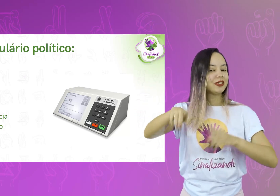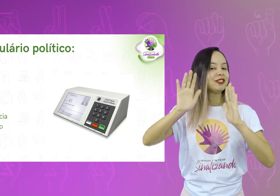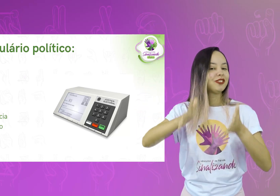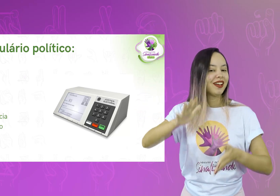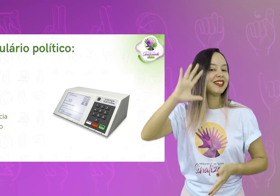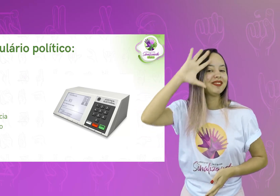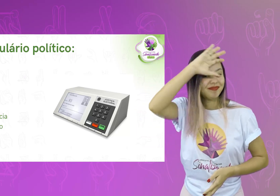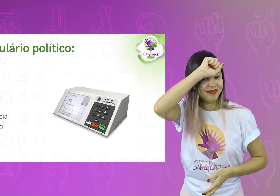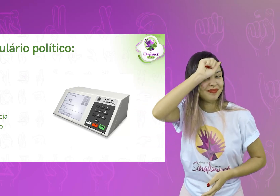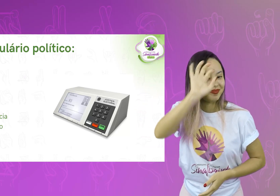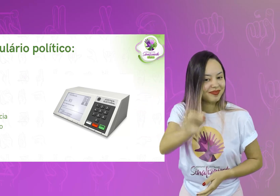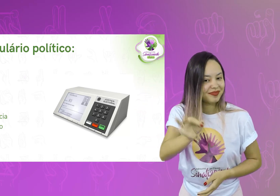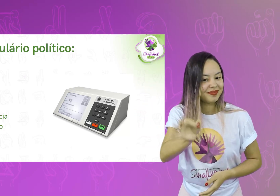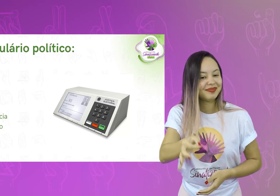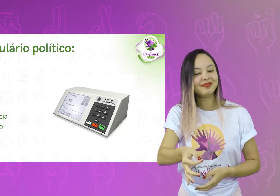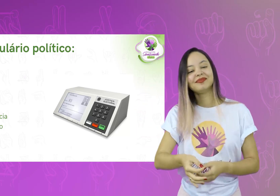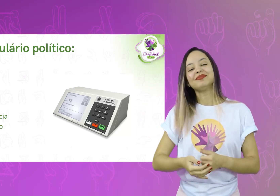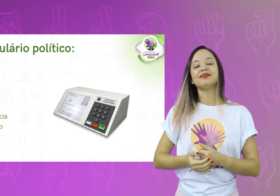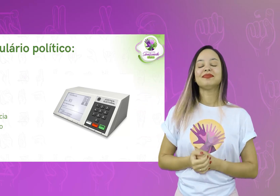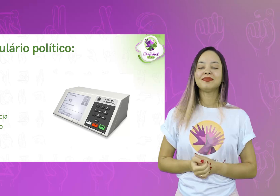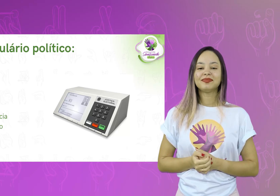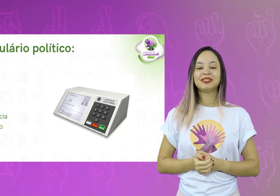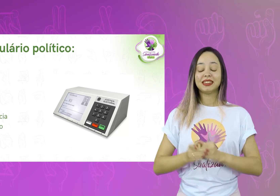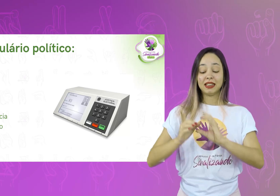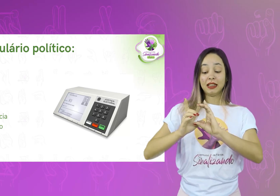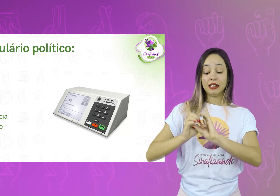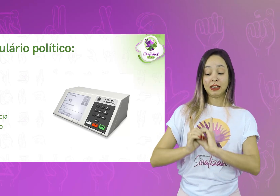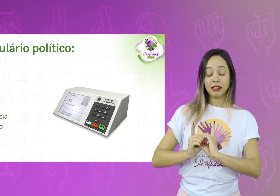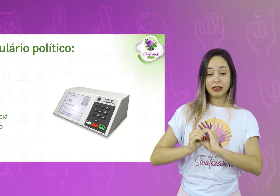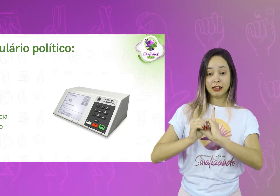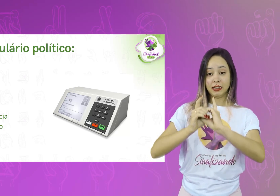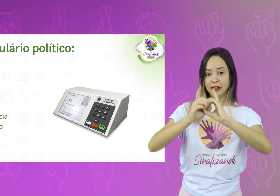Política. Lembra? Já ensinei a vocês.